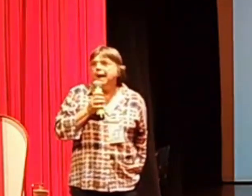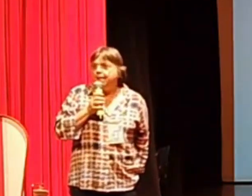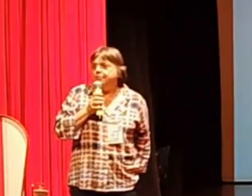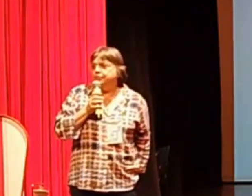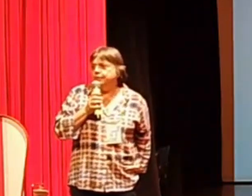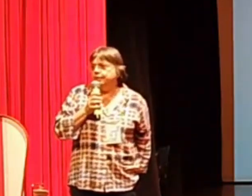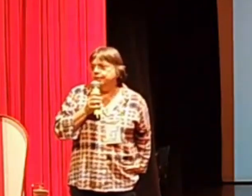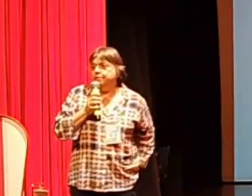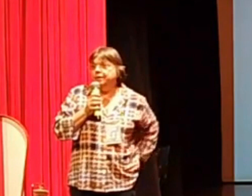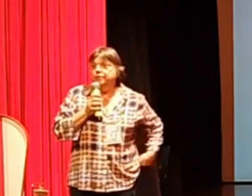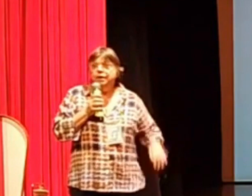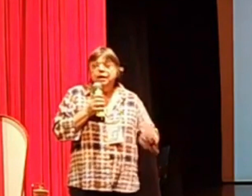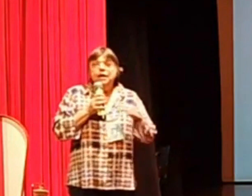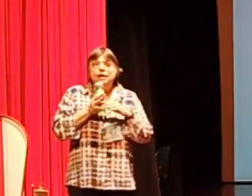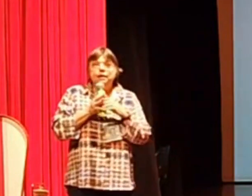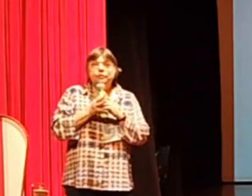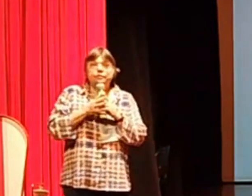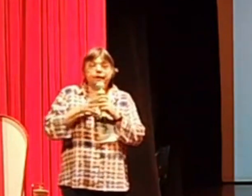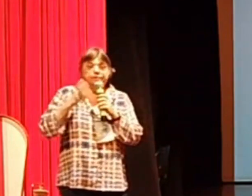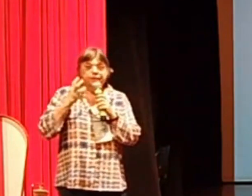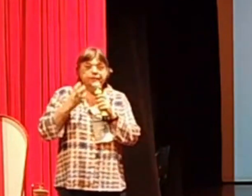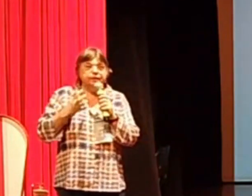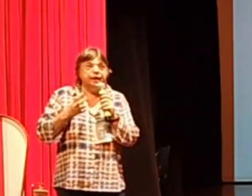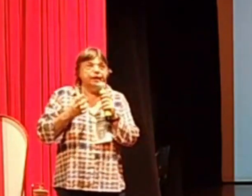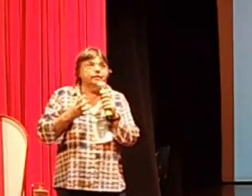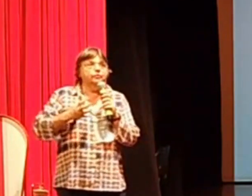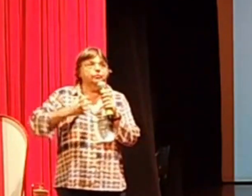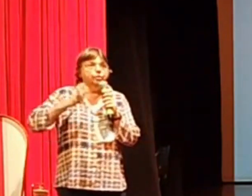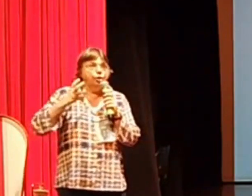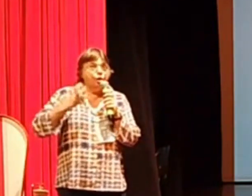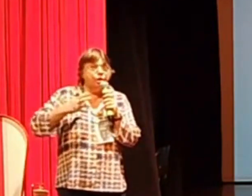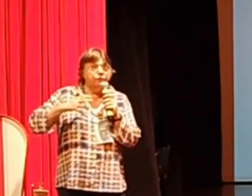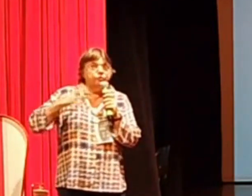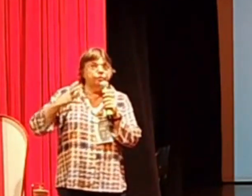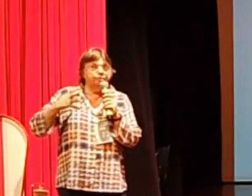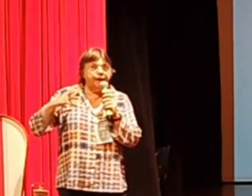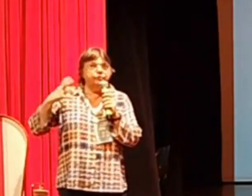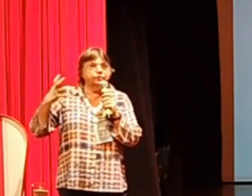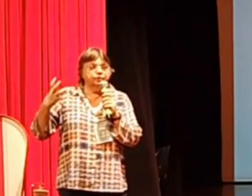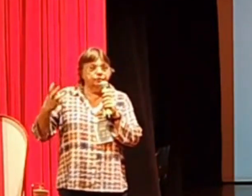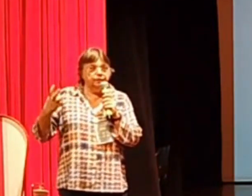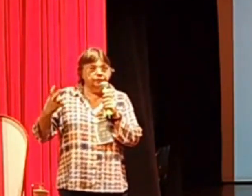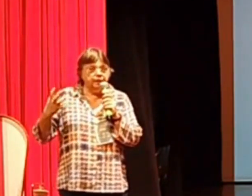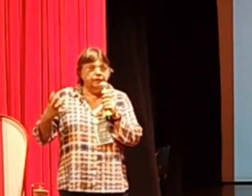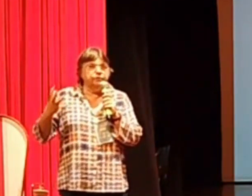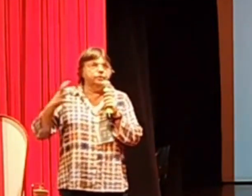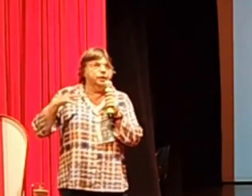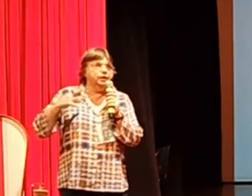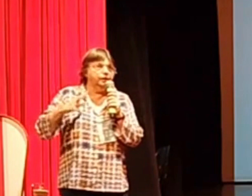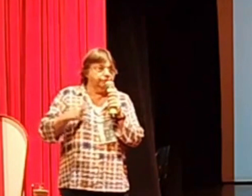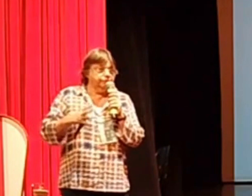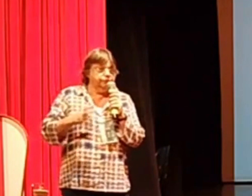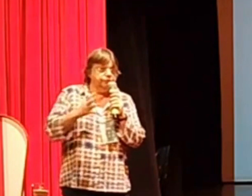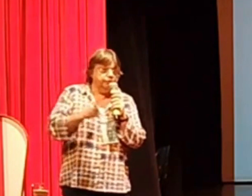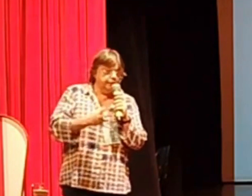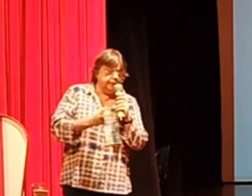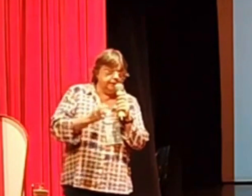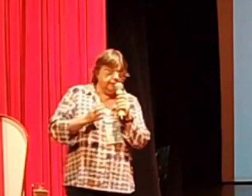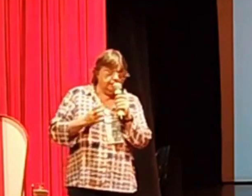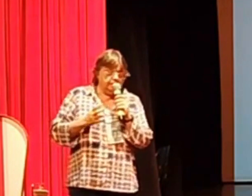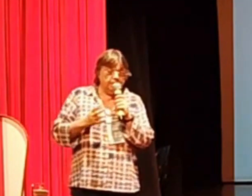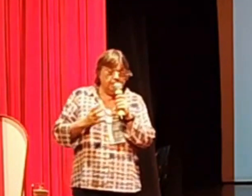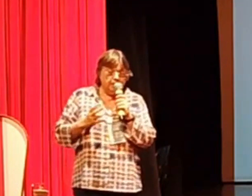fica absolutamente perdido. E a gente tem que pensar que a escoliose idiopática do adolescente, né, e a infantil,